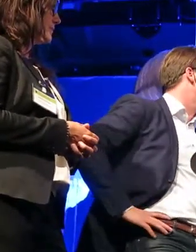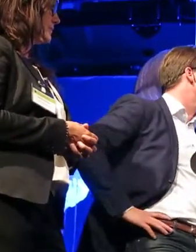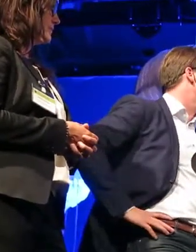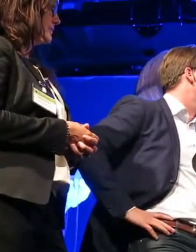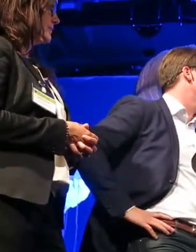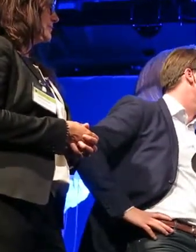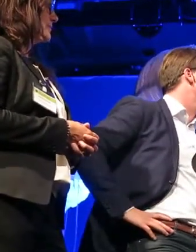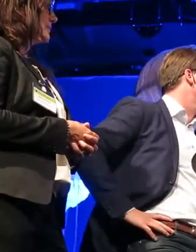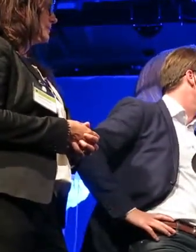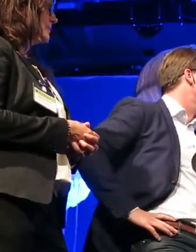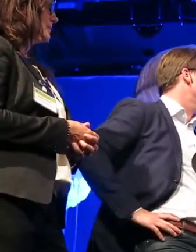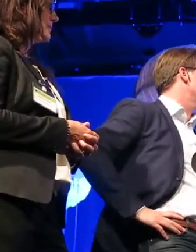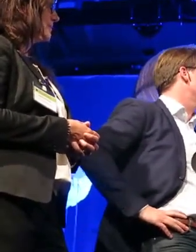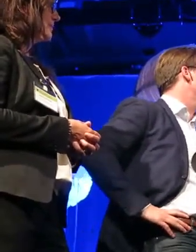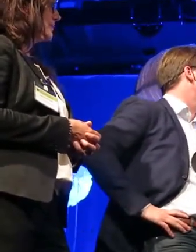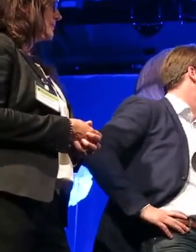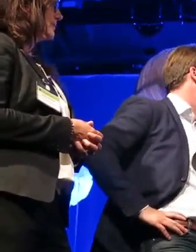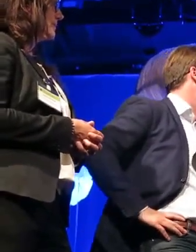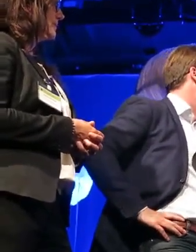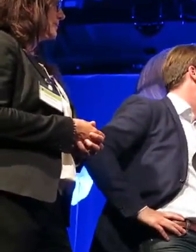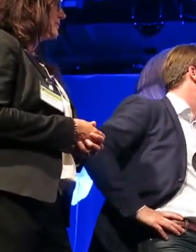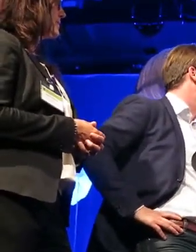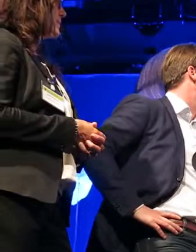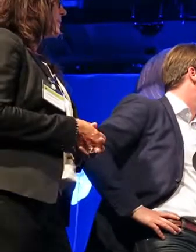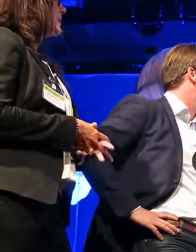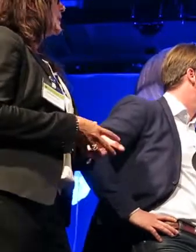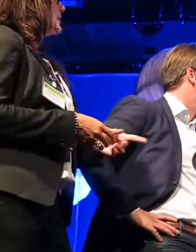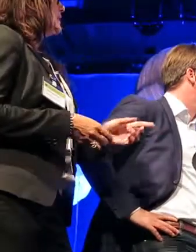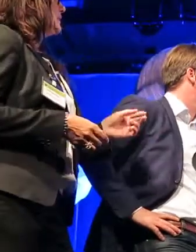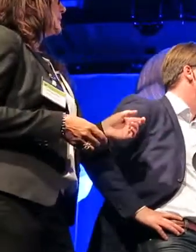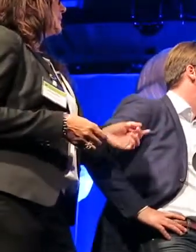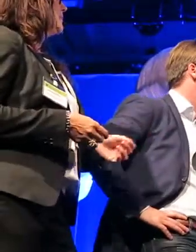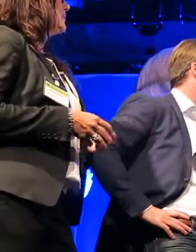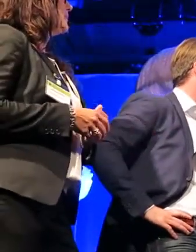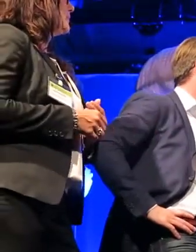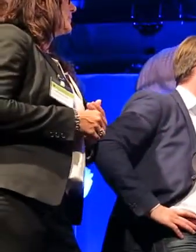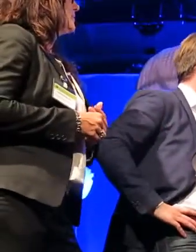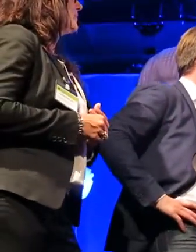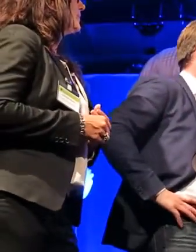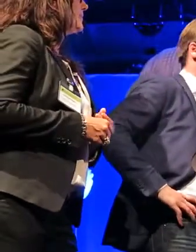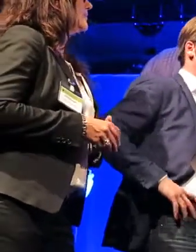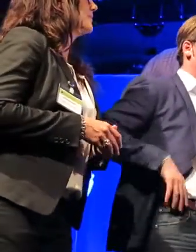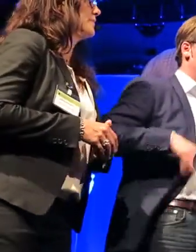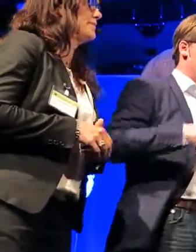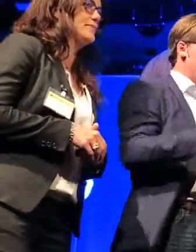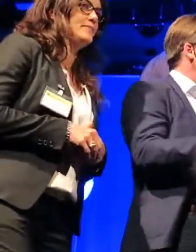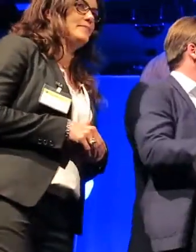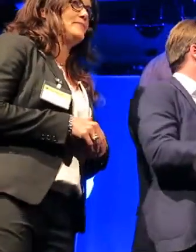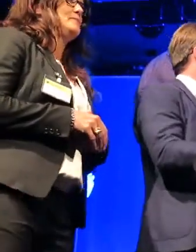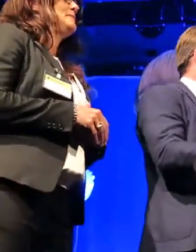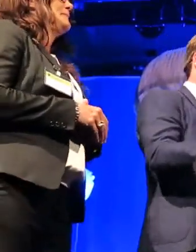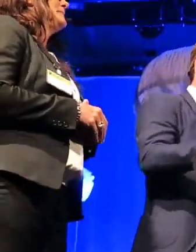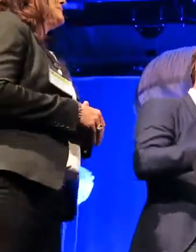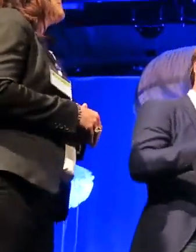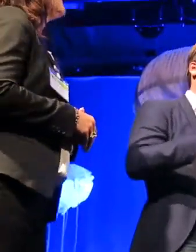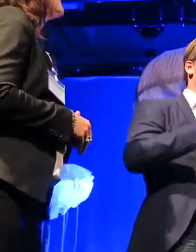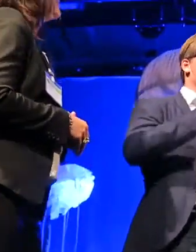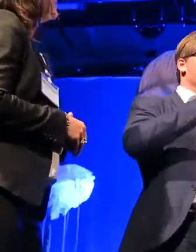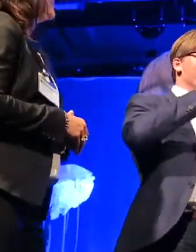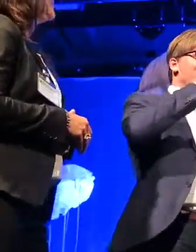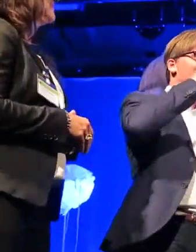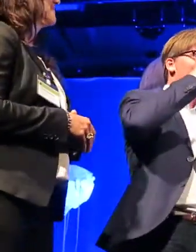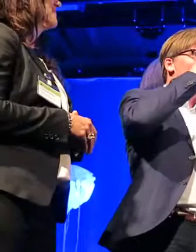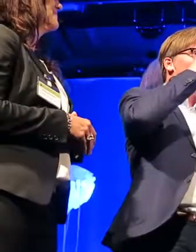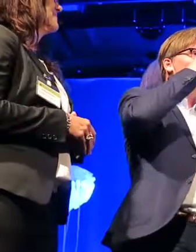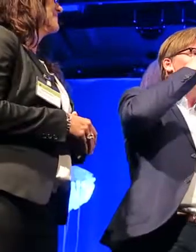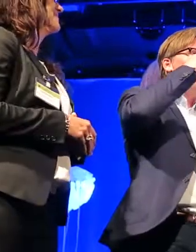mot växthusgaserna. Och där tycker jag tyvärr att en del är lite fast i att man inte... Inte ta det som huvudet. Mm. Jag får nog lämna min roll här, så kommer jag lite riktigt träsk och